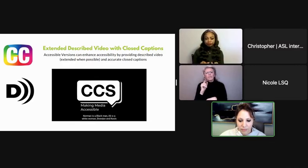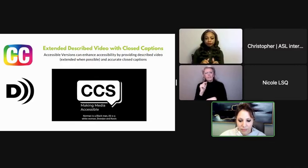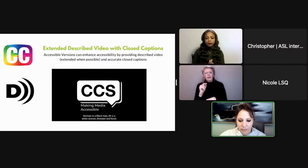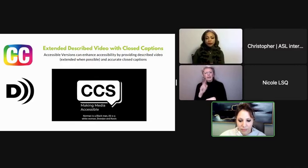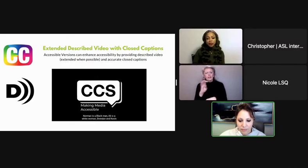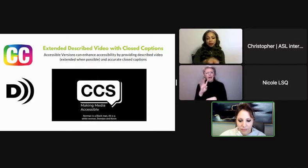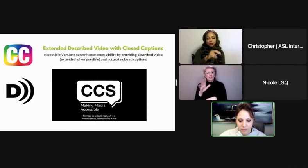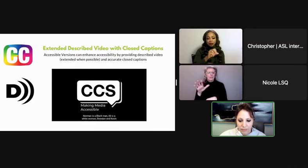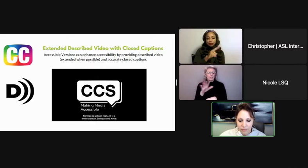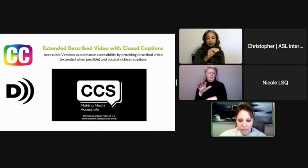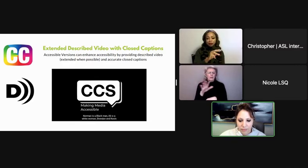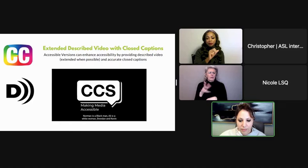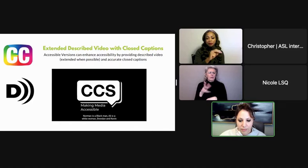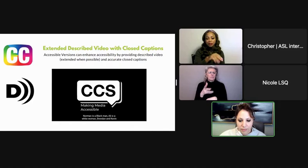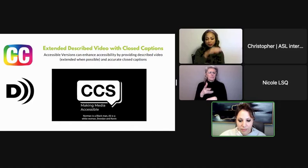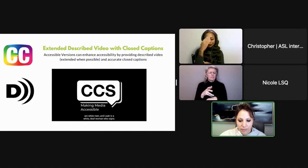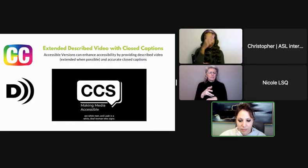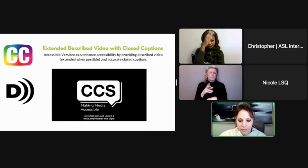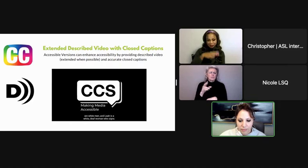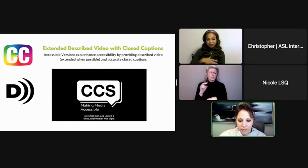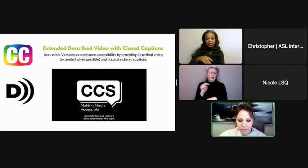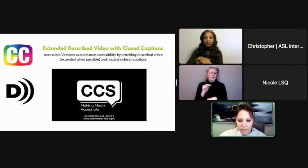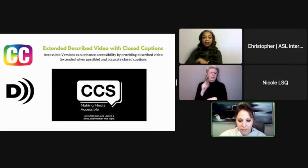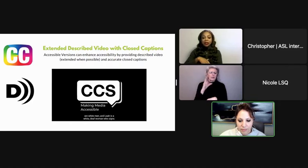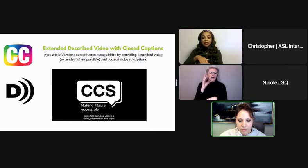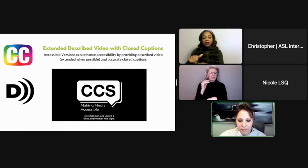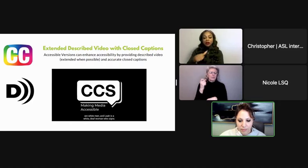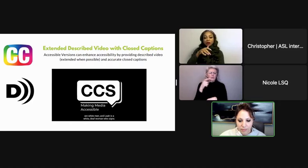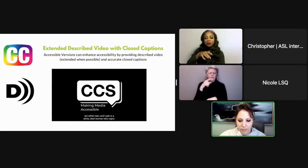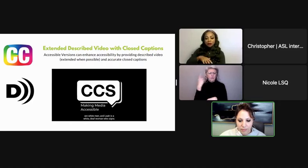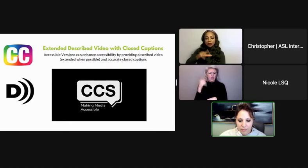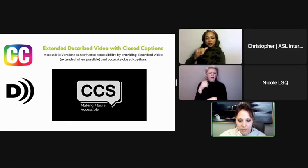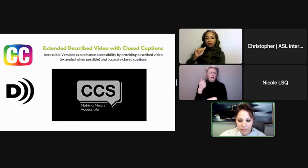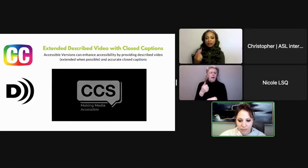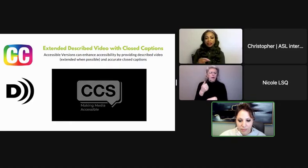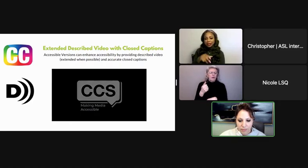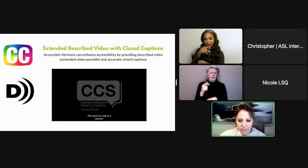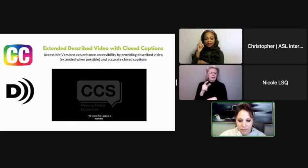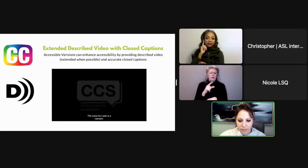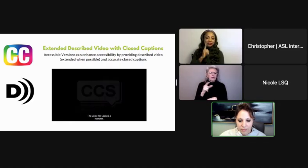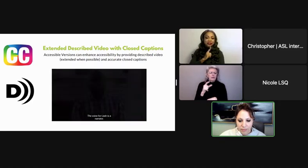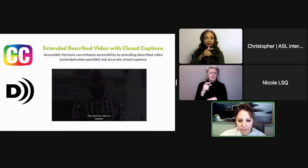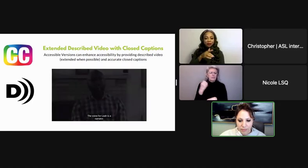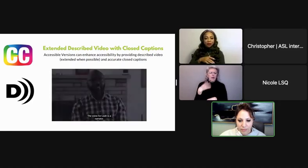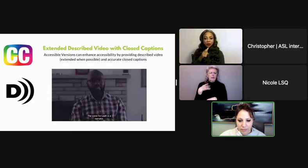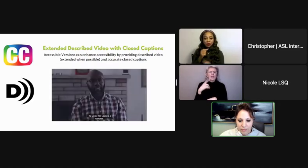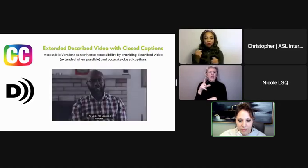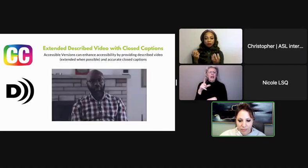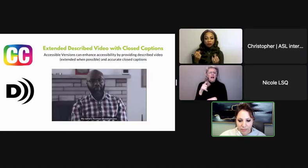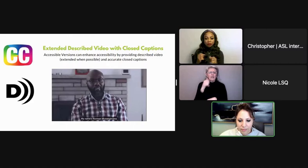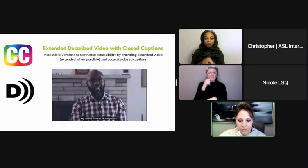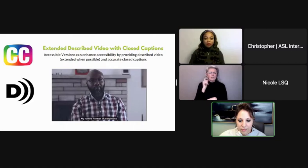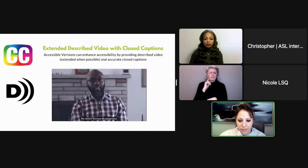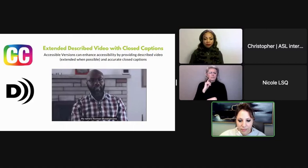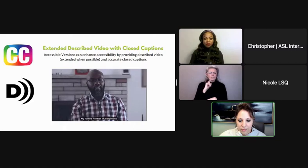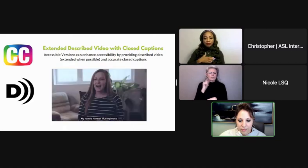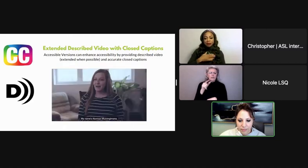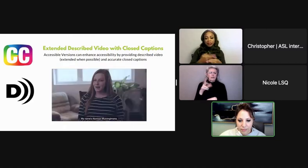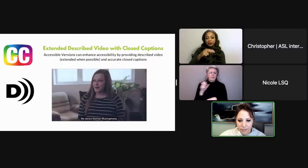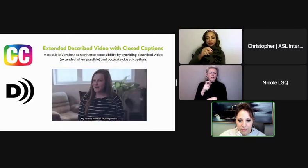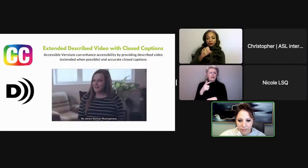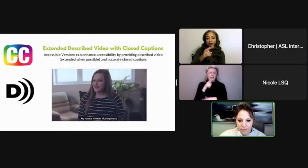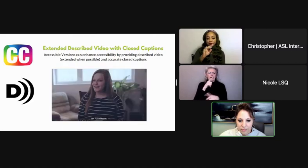Norman est un homme noir, Ali une femme blanche, Brandon et Kevin sont blancs, Léa est une femme sourde qui utilise la